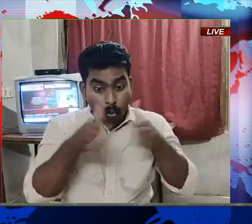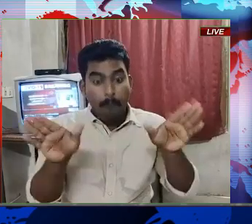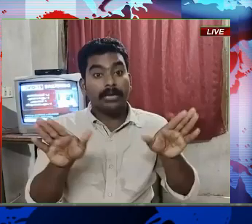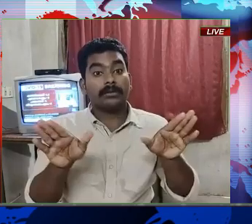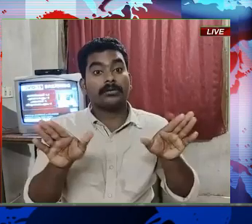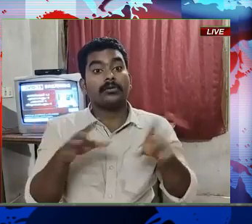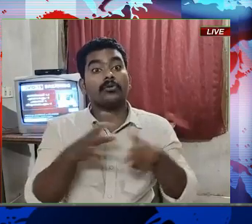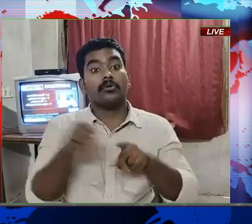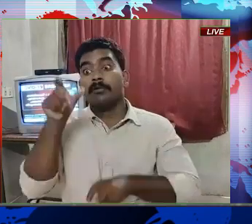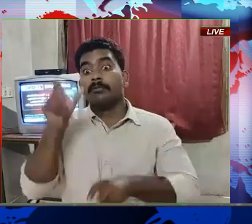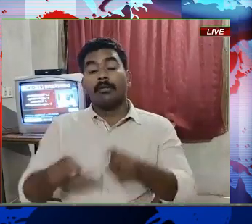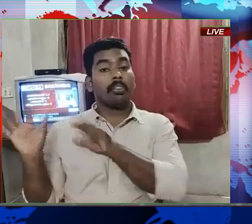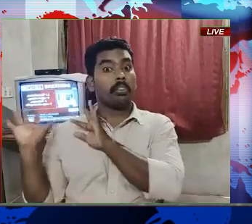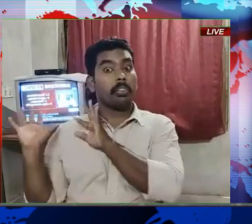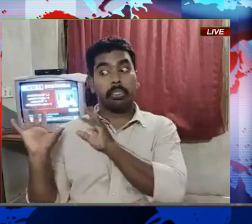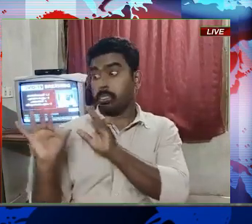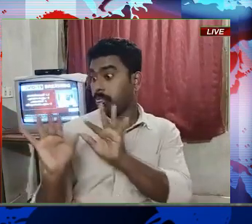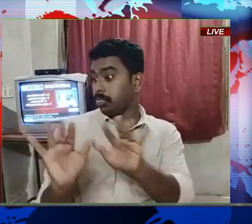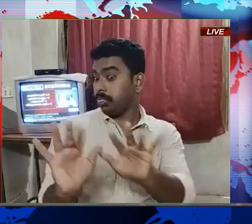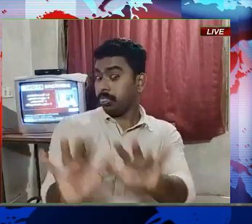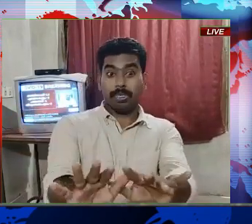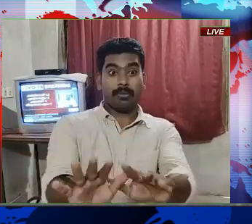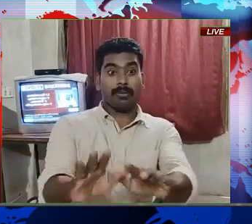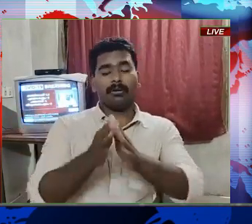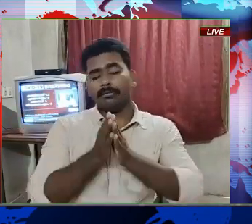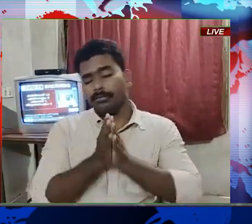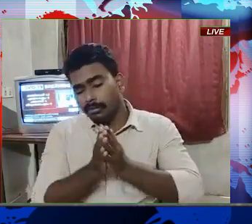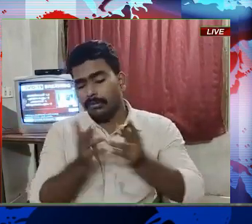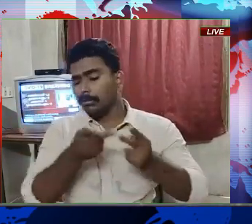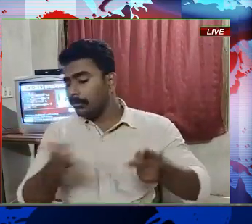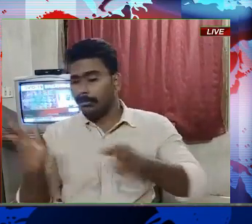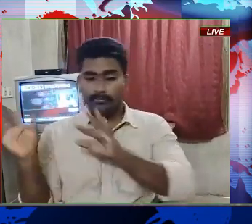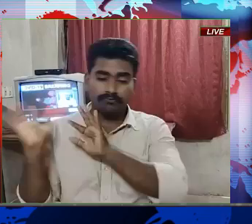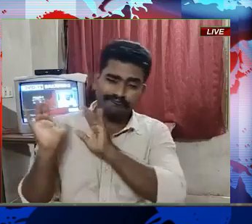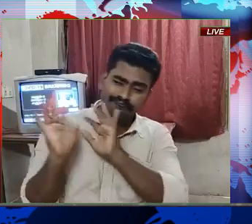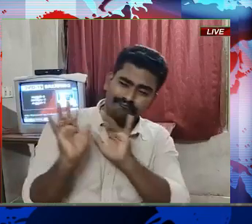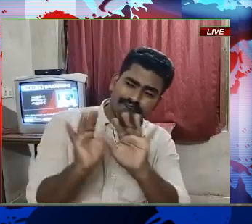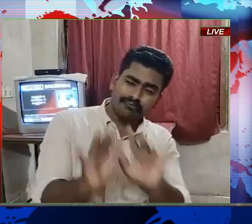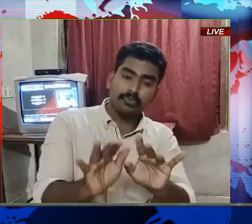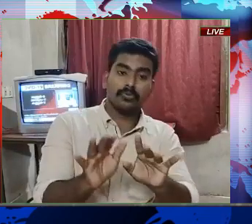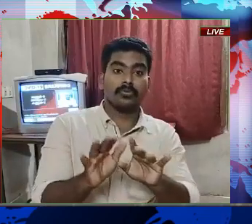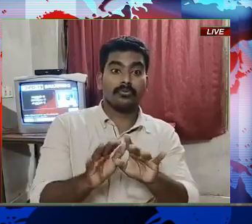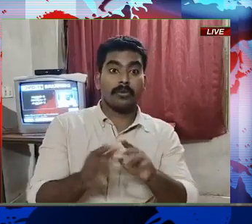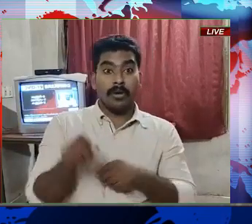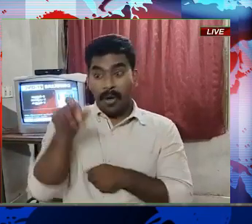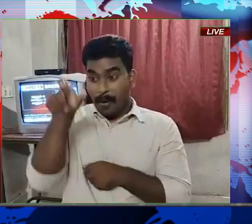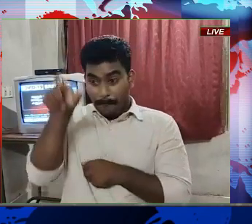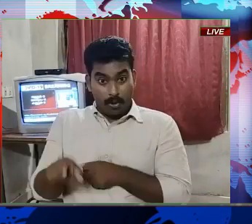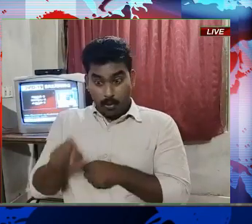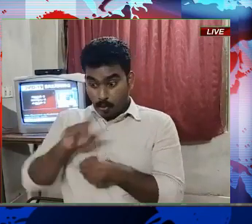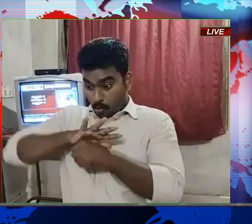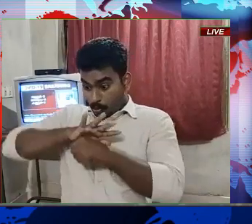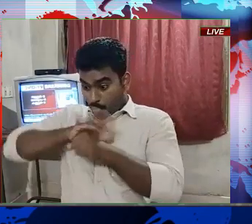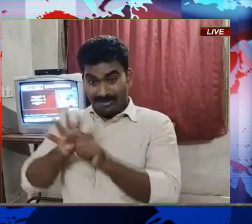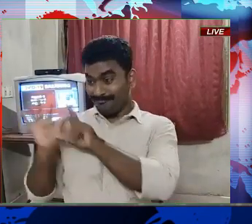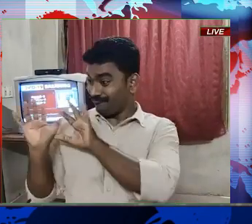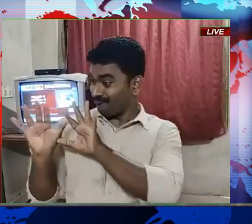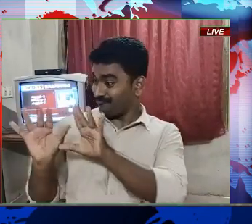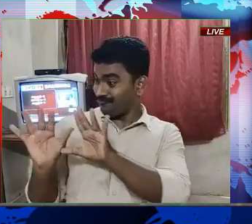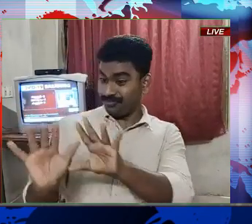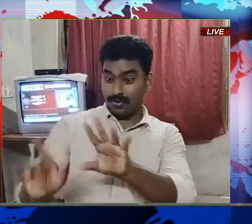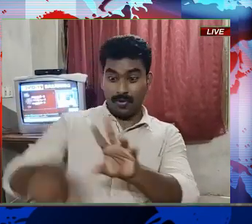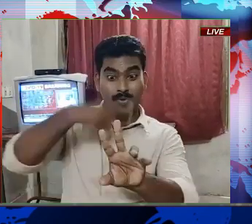തബ്ലീഗ് സമ്മേളനം നിയമവിരുദ്ധമായിട്ടാണ് ചേർന്നതെന്നാണെന്ന് നമ്മുടെ ഗവർണർ അഭിപ്രായപ്പെട്ടത്. അങ്ങനെ ഒരു അഭിപ്രായം സർക്കാരിനുണ്ടോ? പല